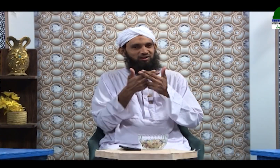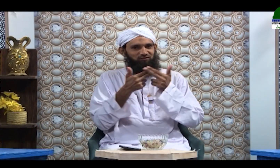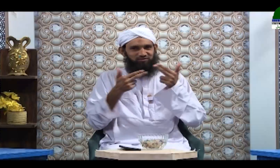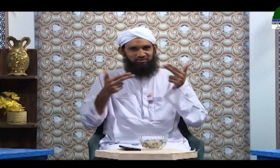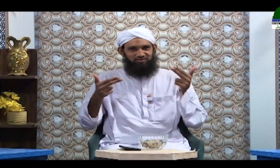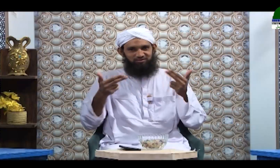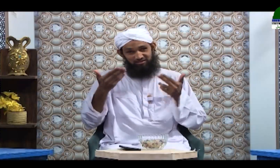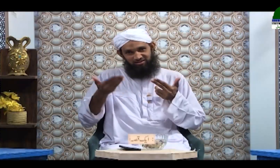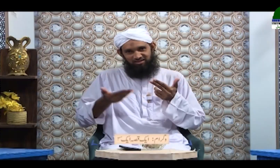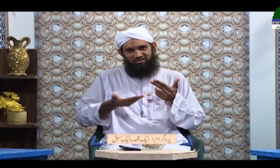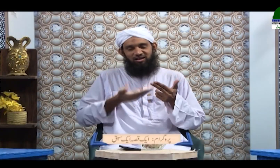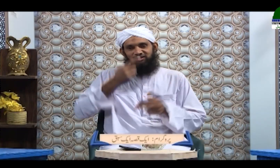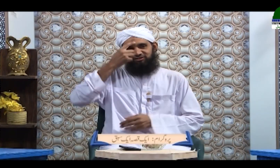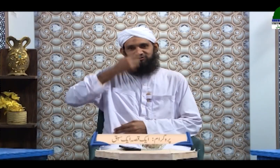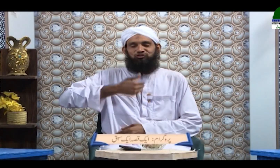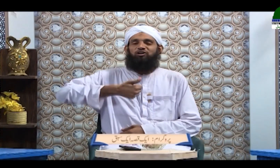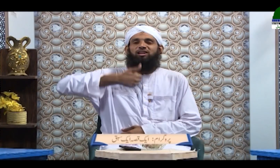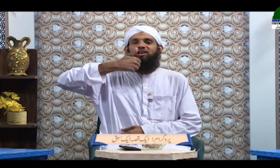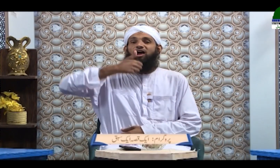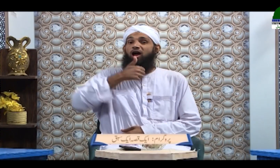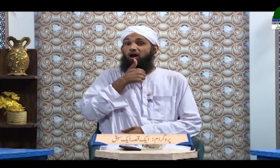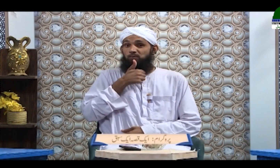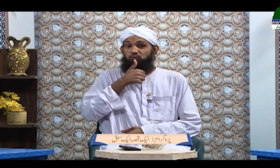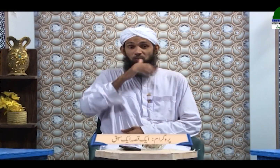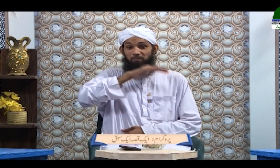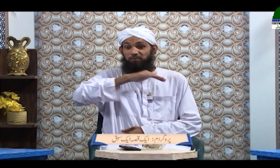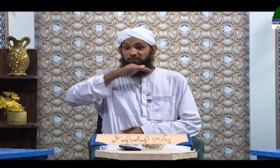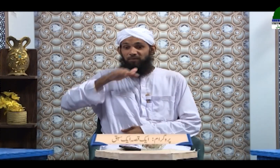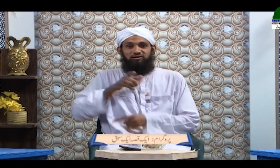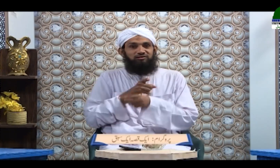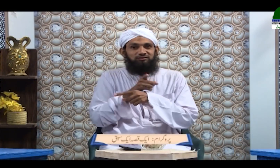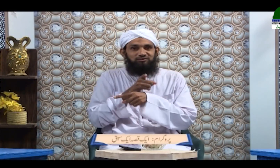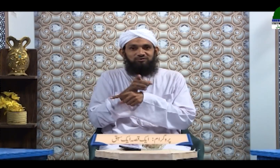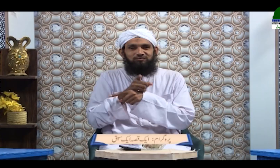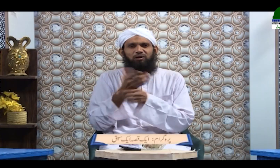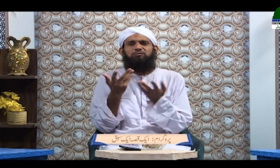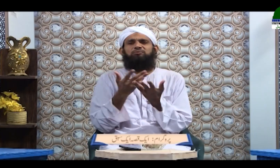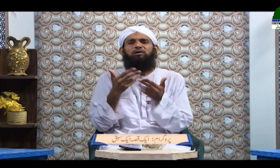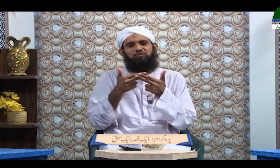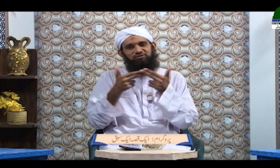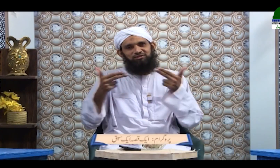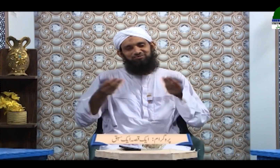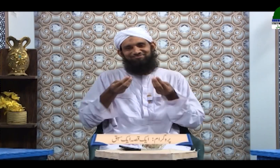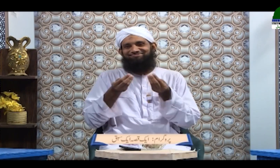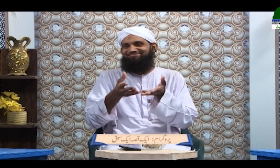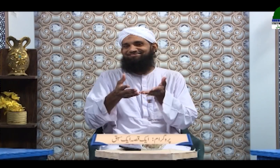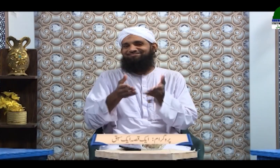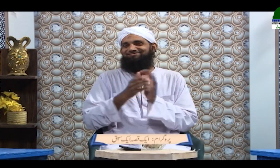ہم آپ کے سامنے انشاءاللہ باپ اولاد کی تربیت کیسے کرے کے متعلق بیان کریں گے۔ آئیے سب سے پہلے